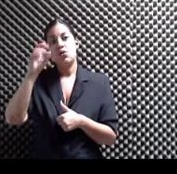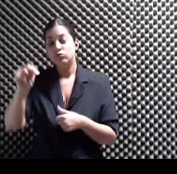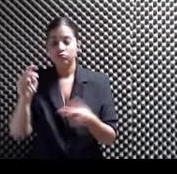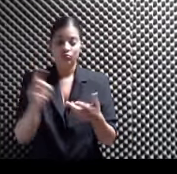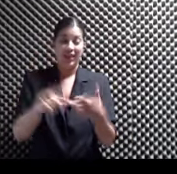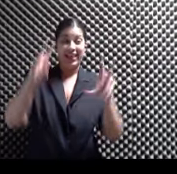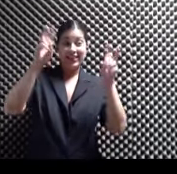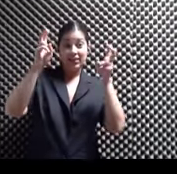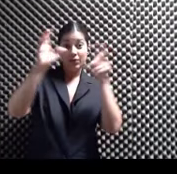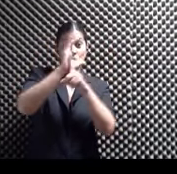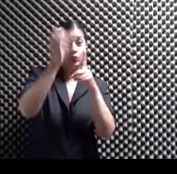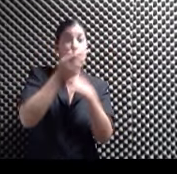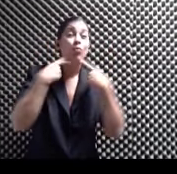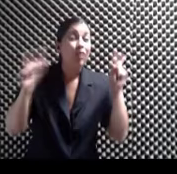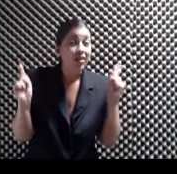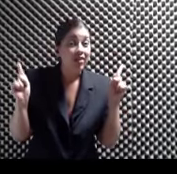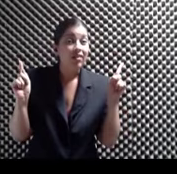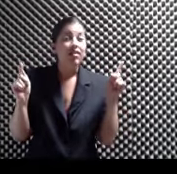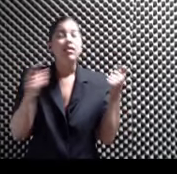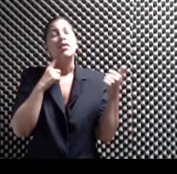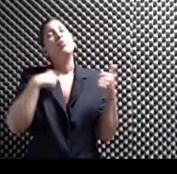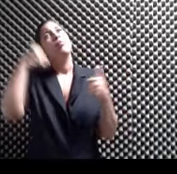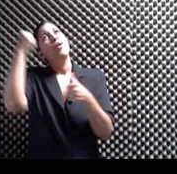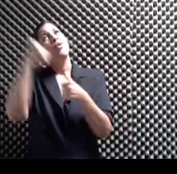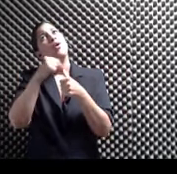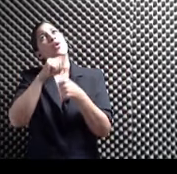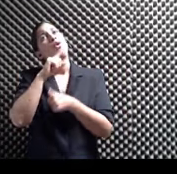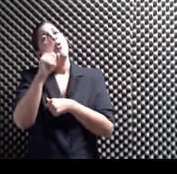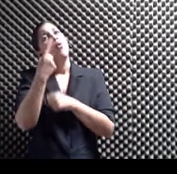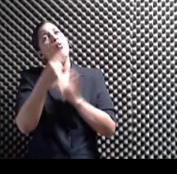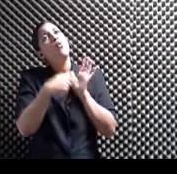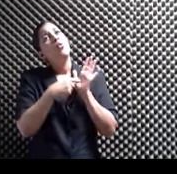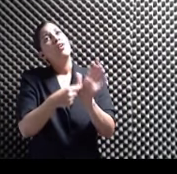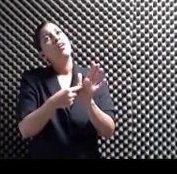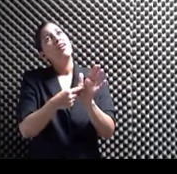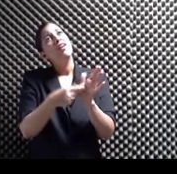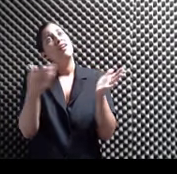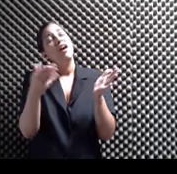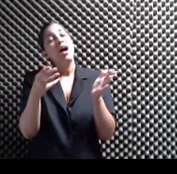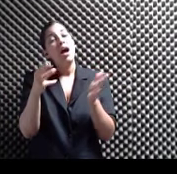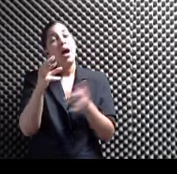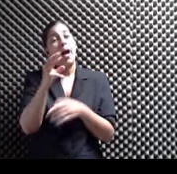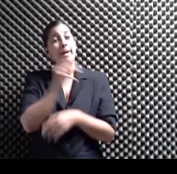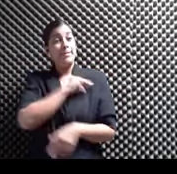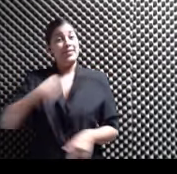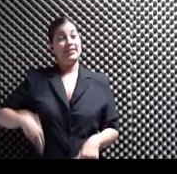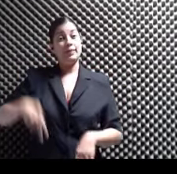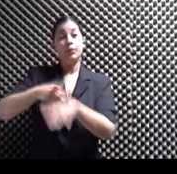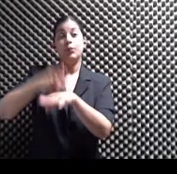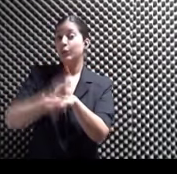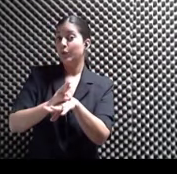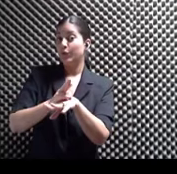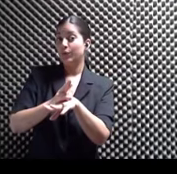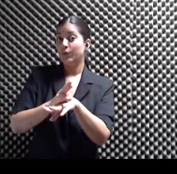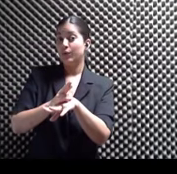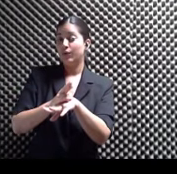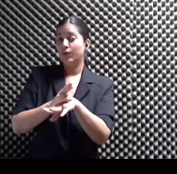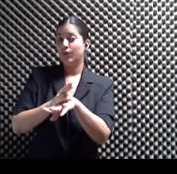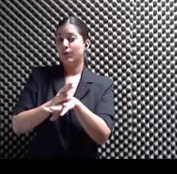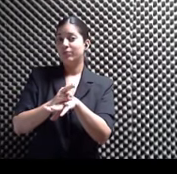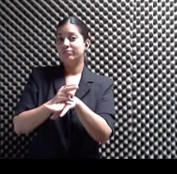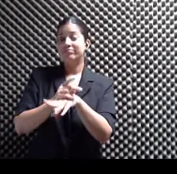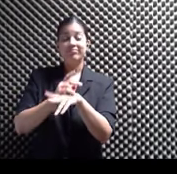popular. Recuerdo muy bien una portada que era de Miss Puerto Rico y hablaba